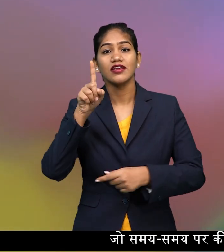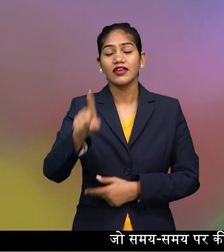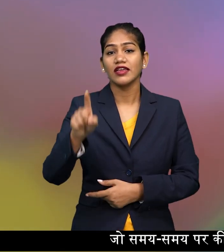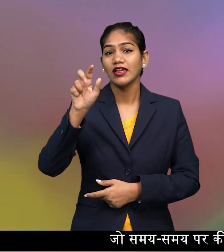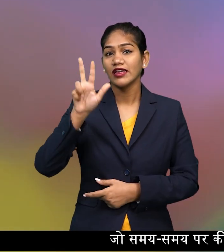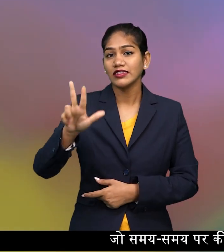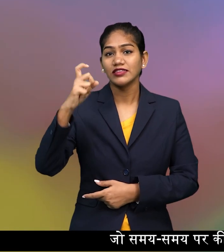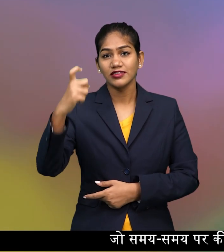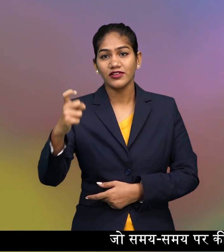1872 में हुई थी।